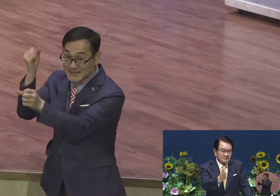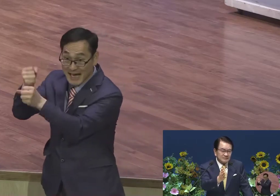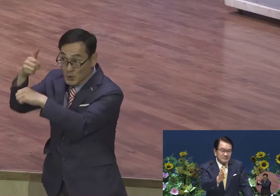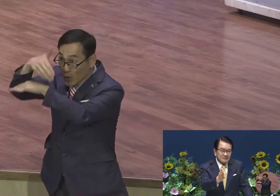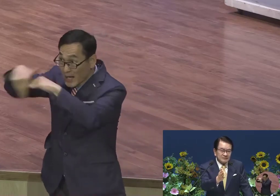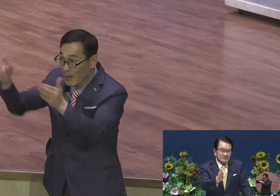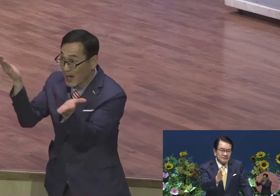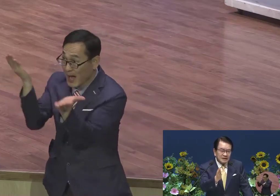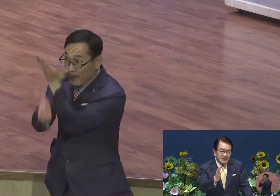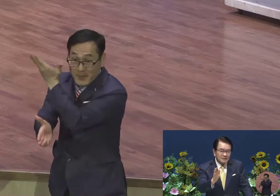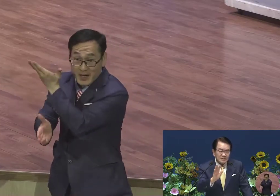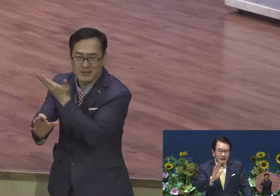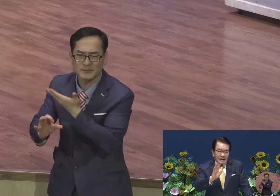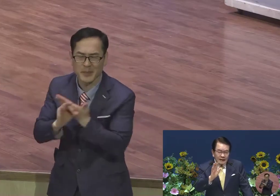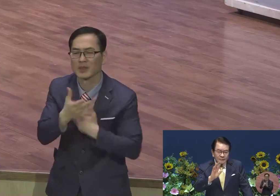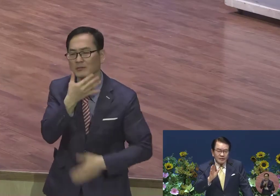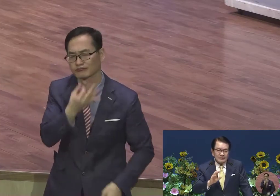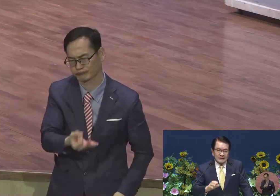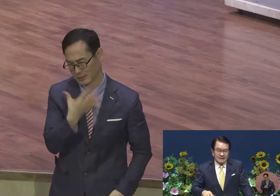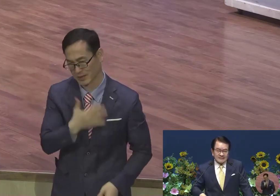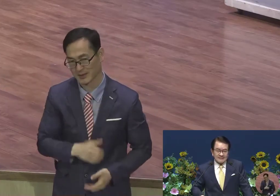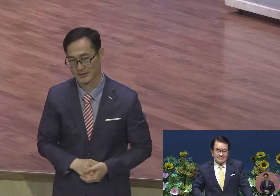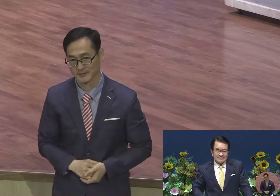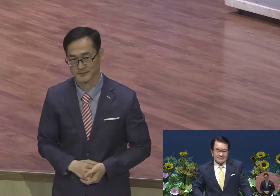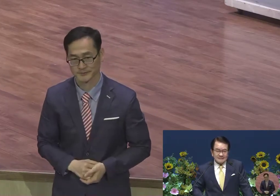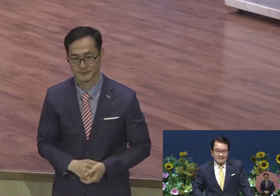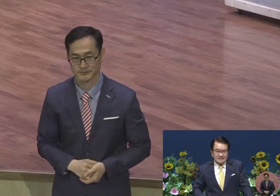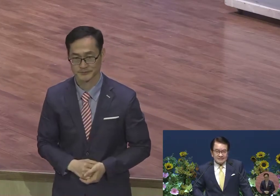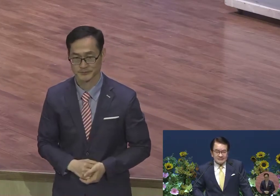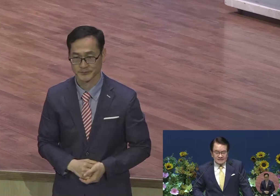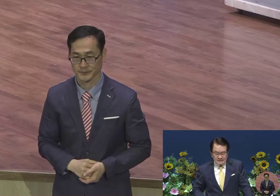빗나갔어요. 빗나가면 행복하지 않느냐.